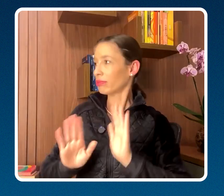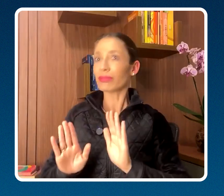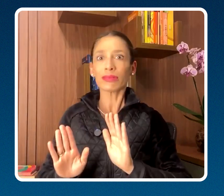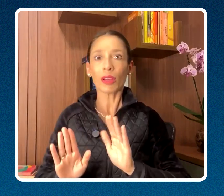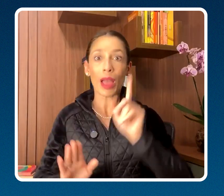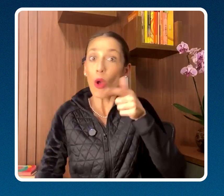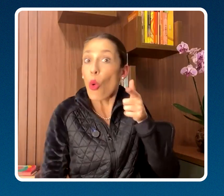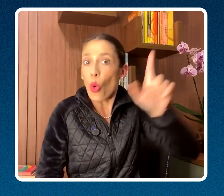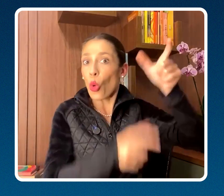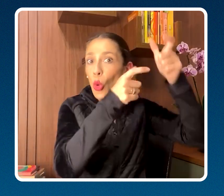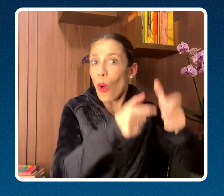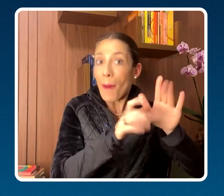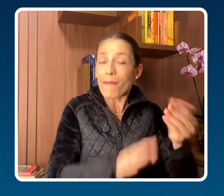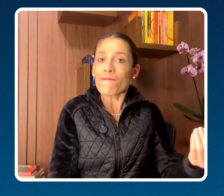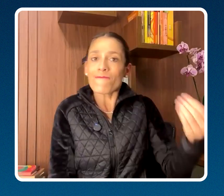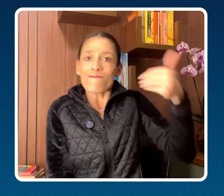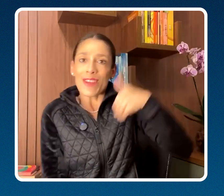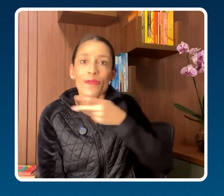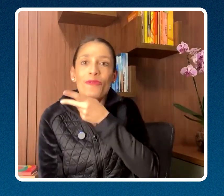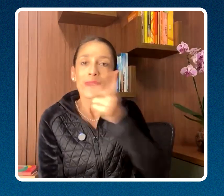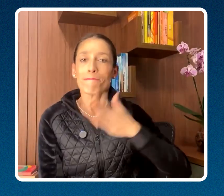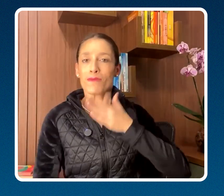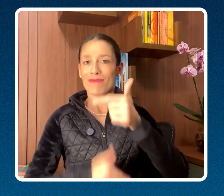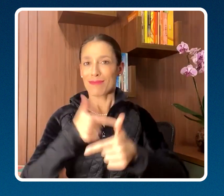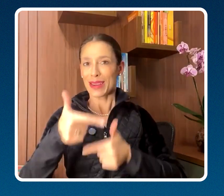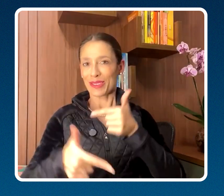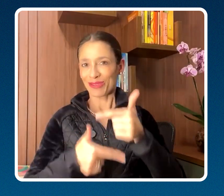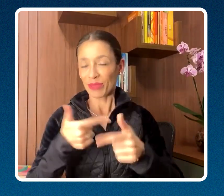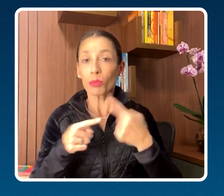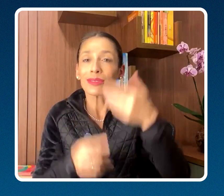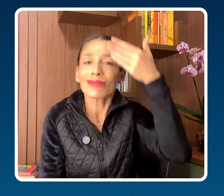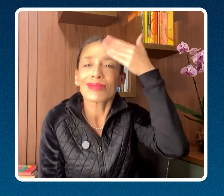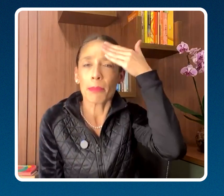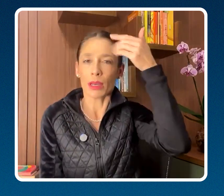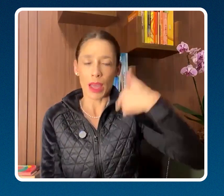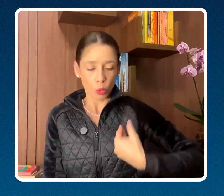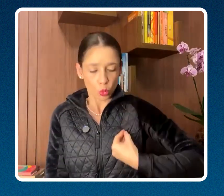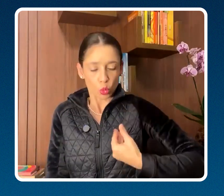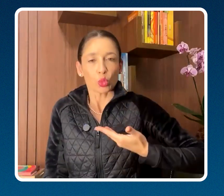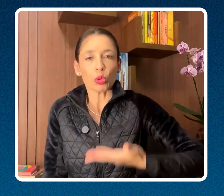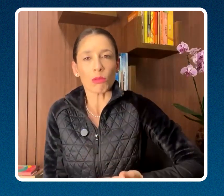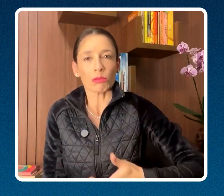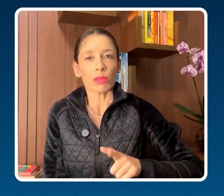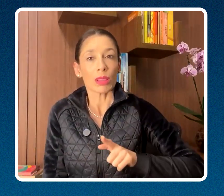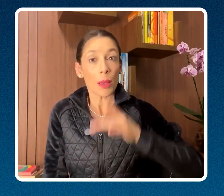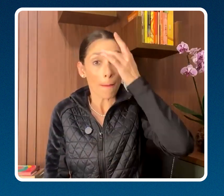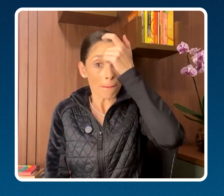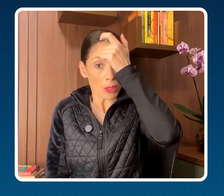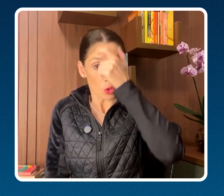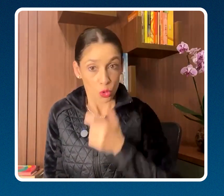mas eles entram lá, conversam, porque sabe que tem essa atenção, porque sabe que tem uma pessoa que está lá,